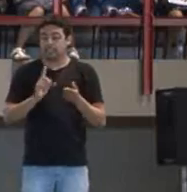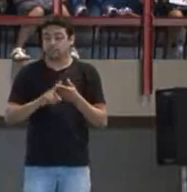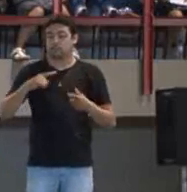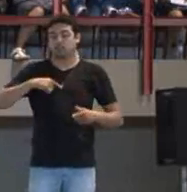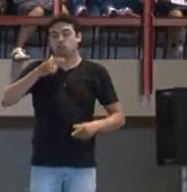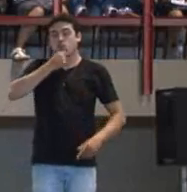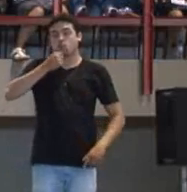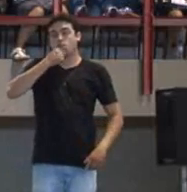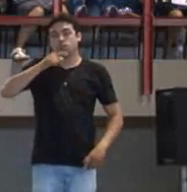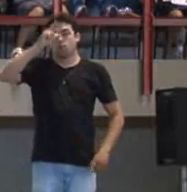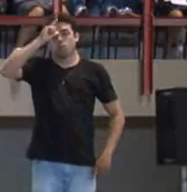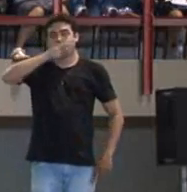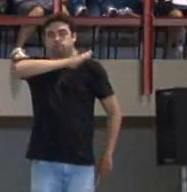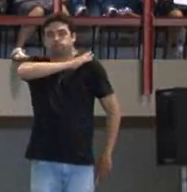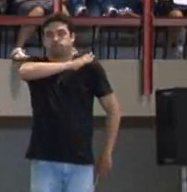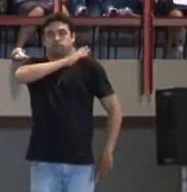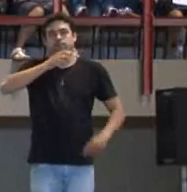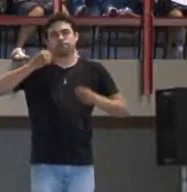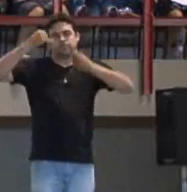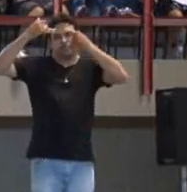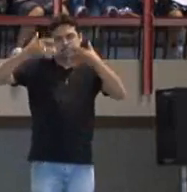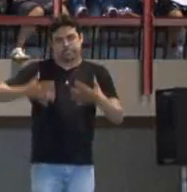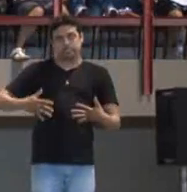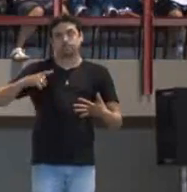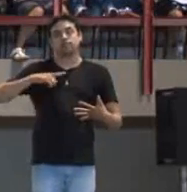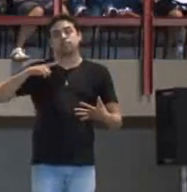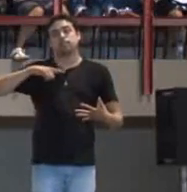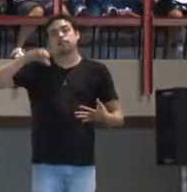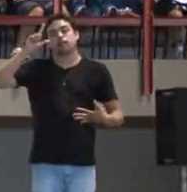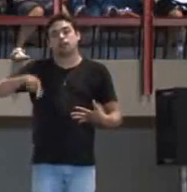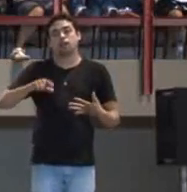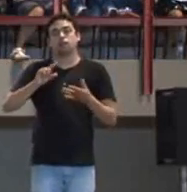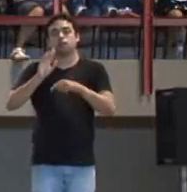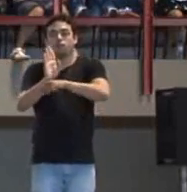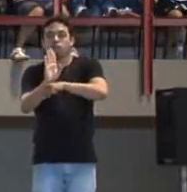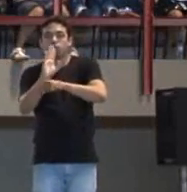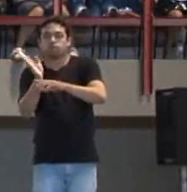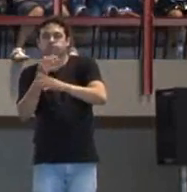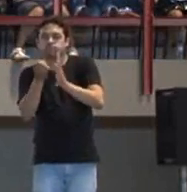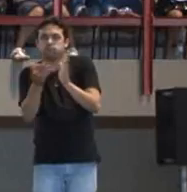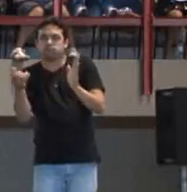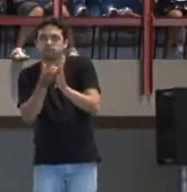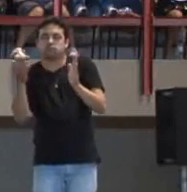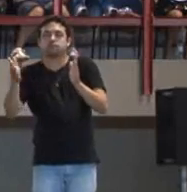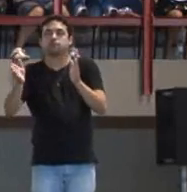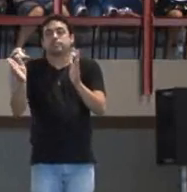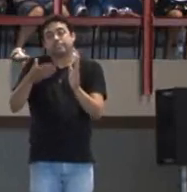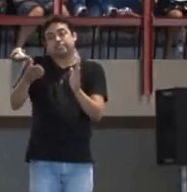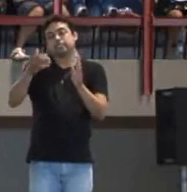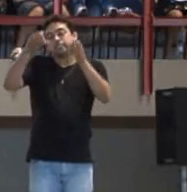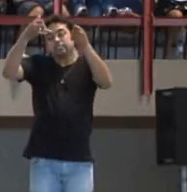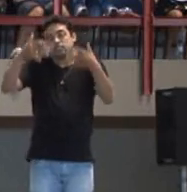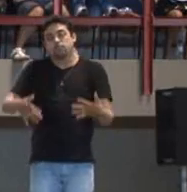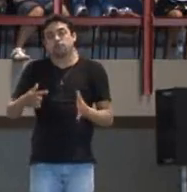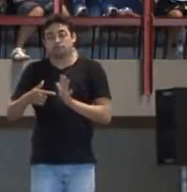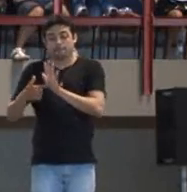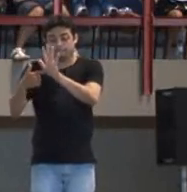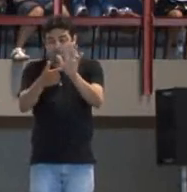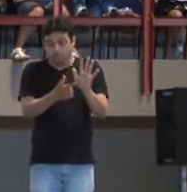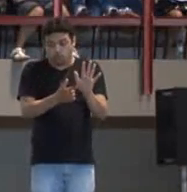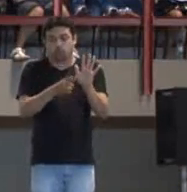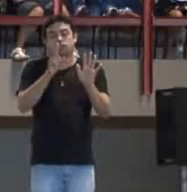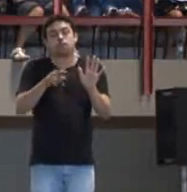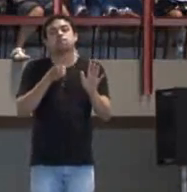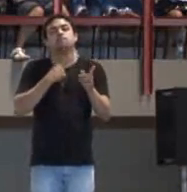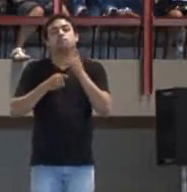um general alemão que foi retratado em um seriado chamado Band of Brothers Ele conta ele mostra exatamente ali o